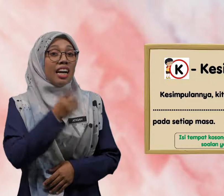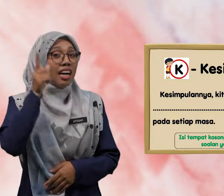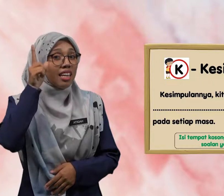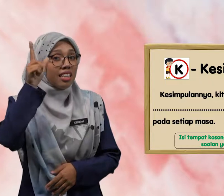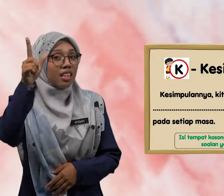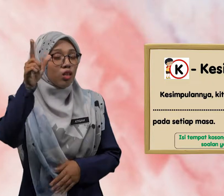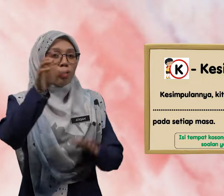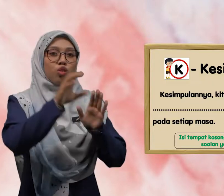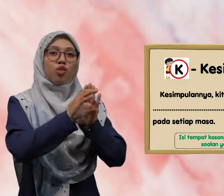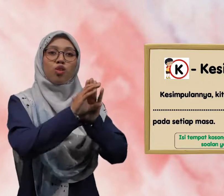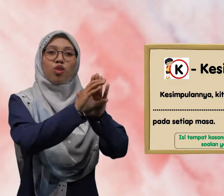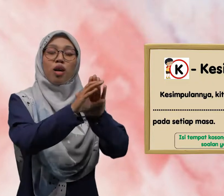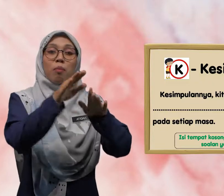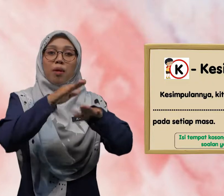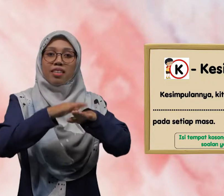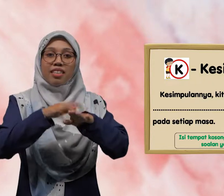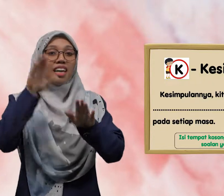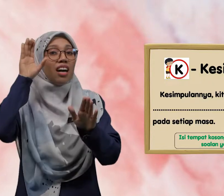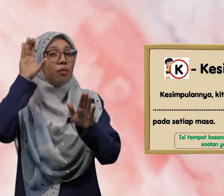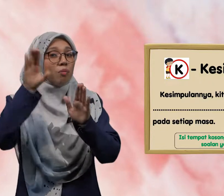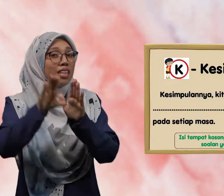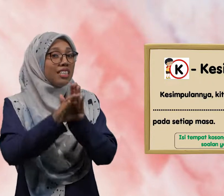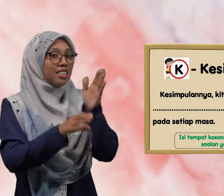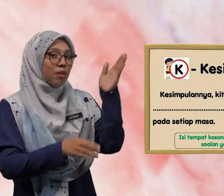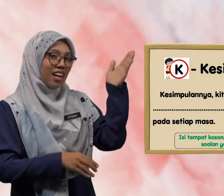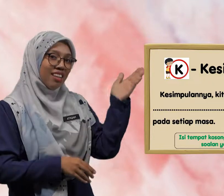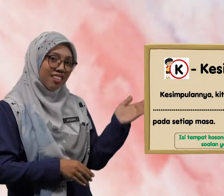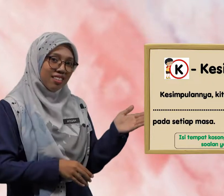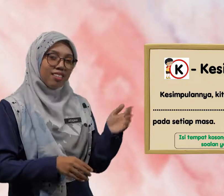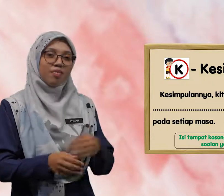lihat contoh pada gambar di sebelah